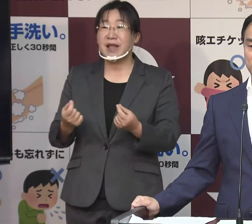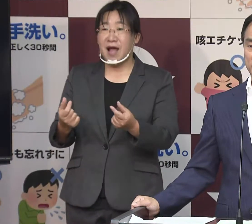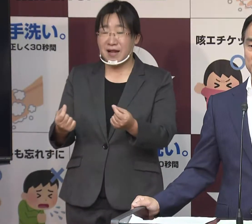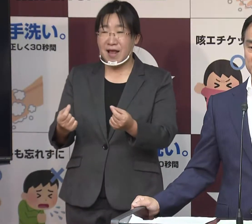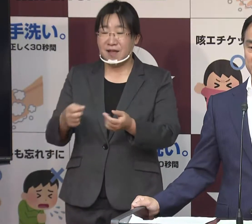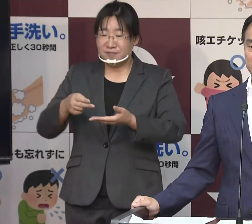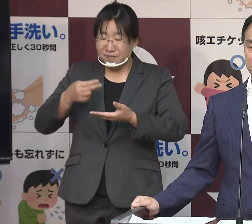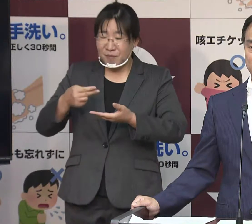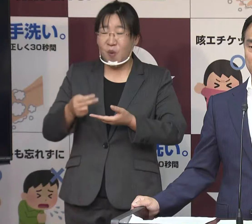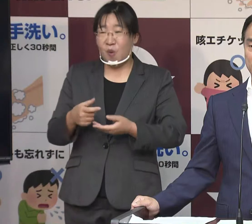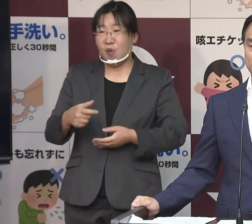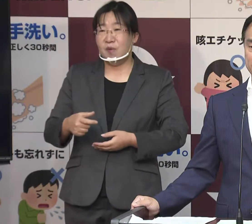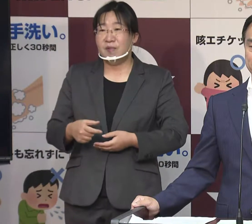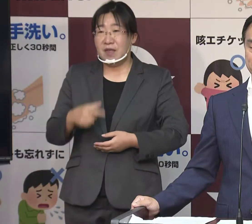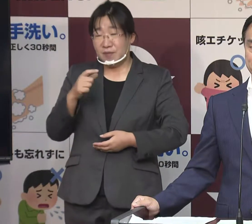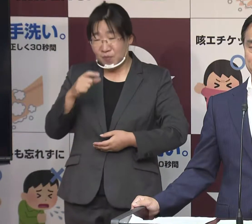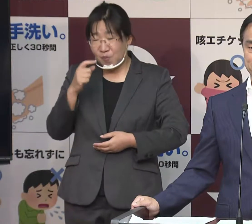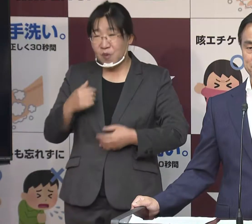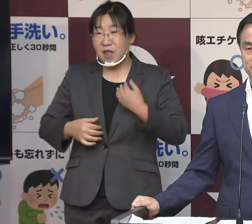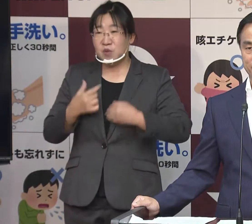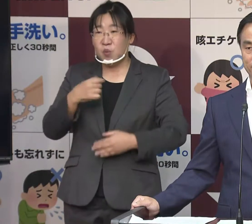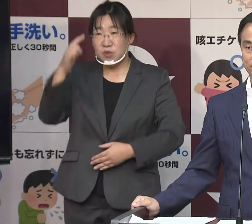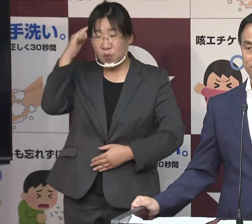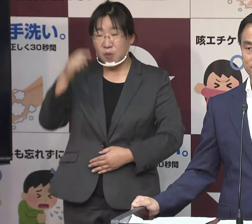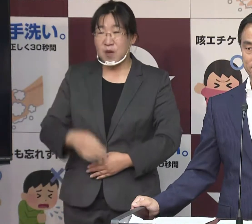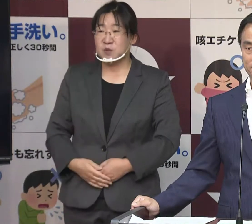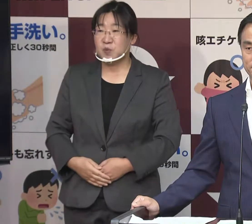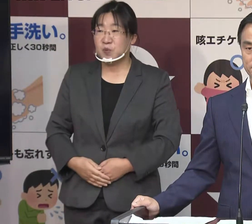飲食を楽しんでいただきたいと思います。